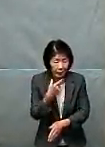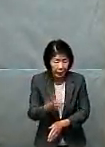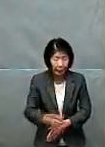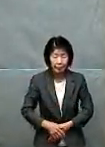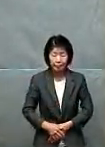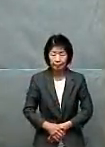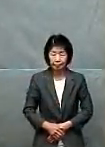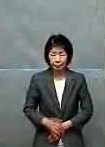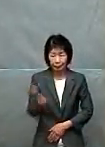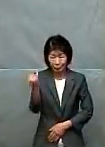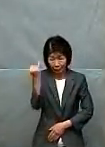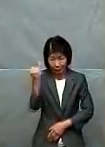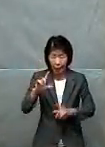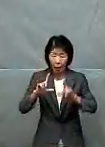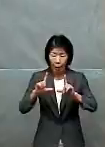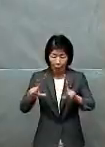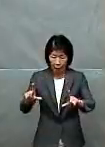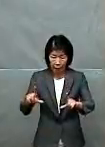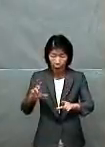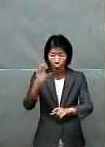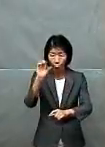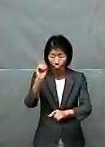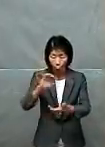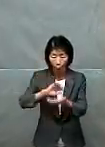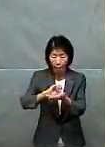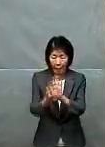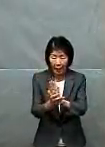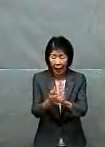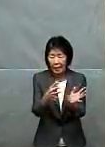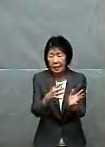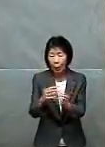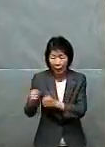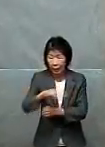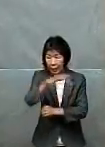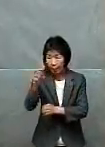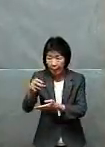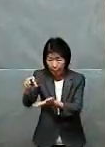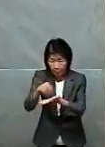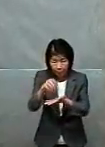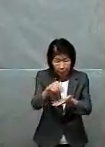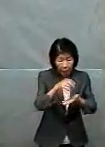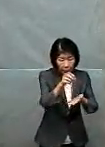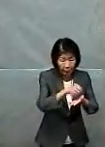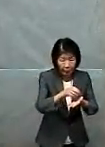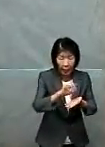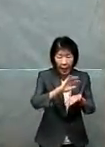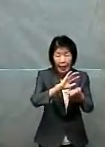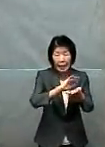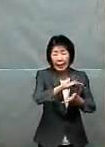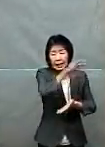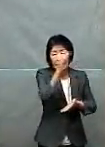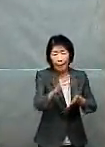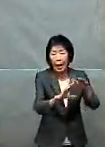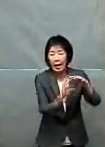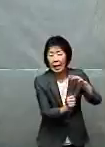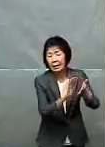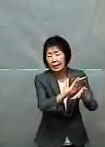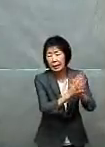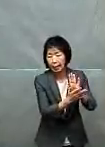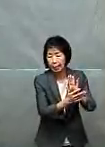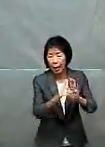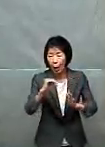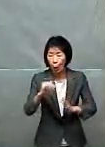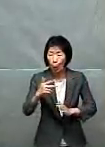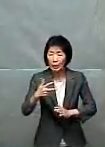。尾花沢市内の山で採取され、山梨県内で販売されたコシ